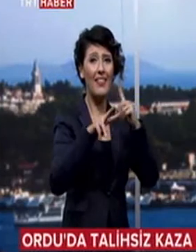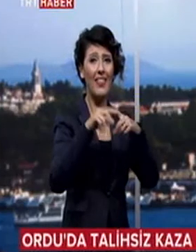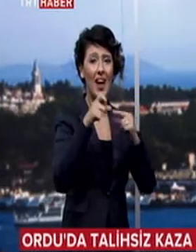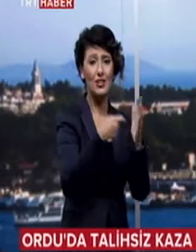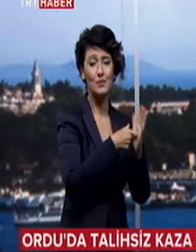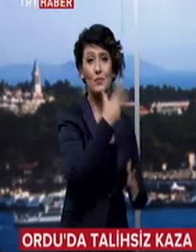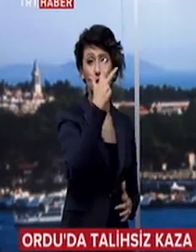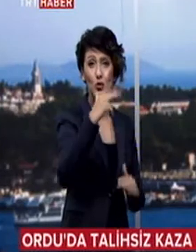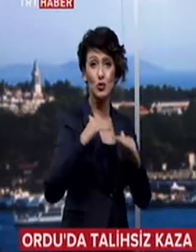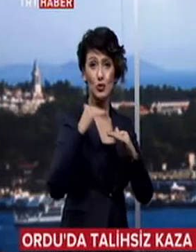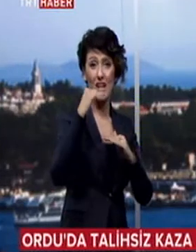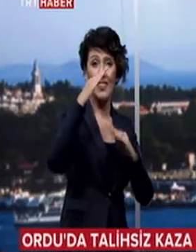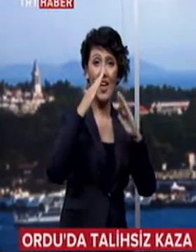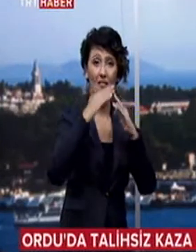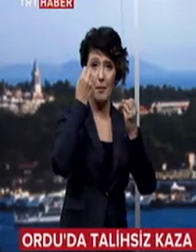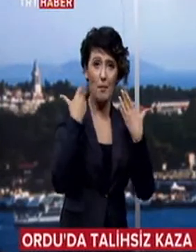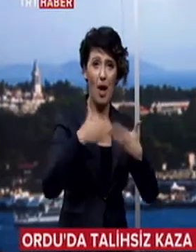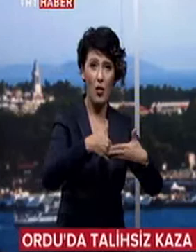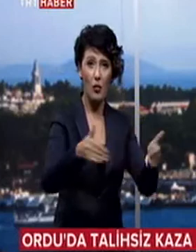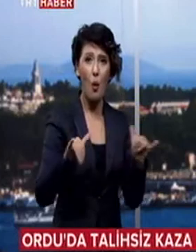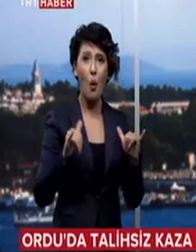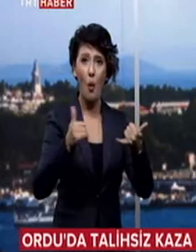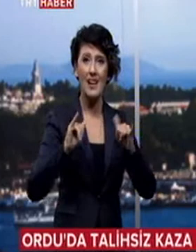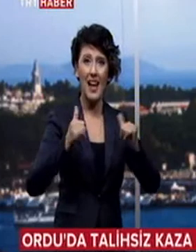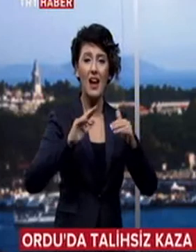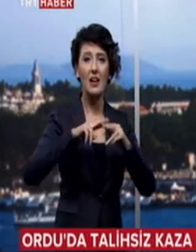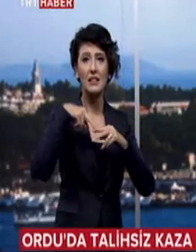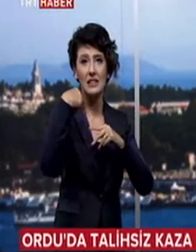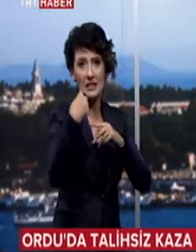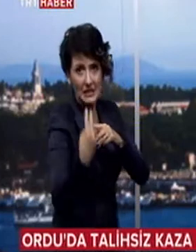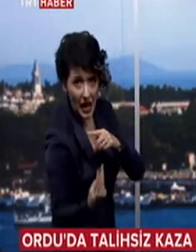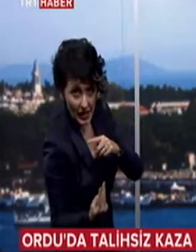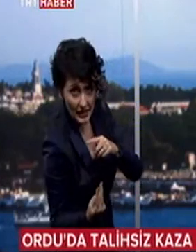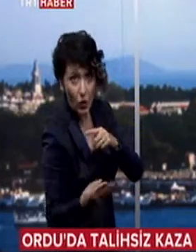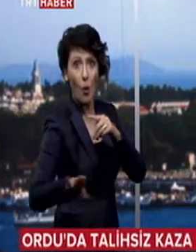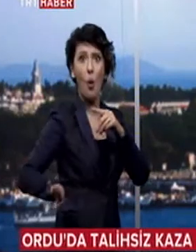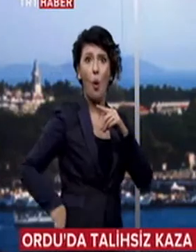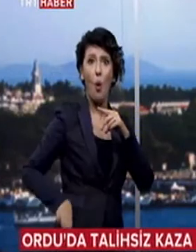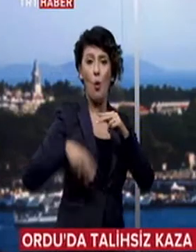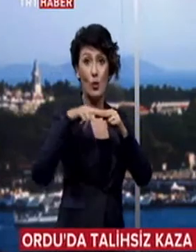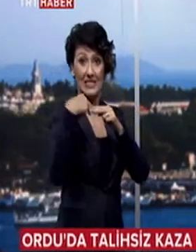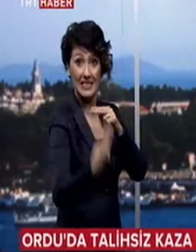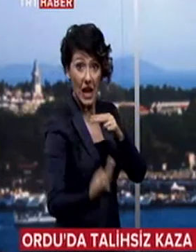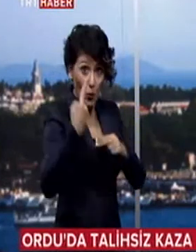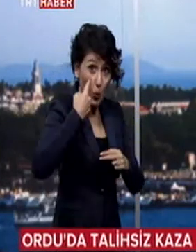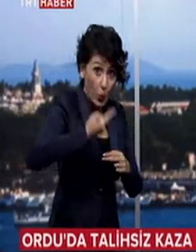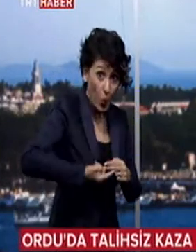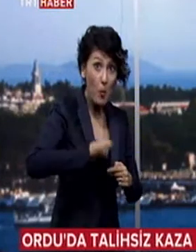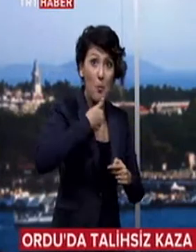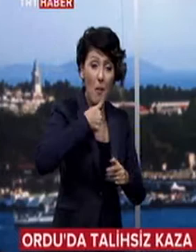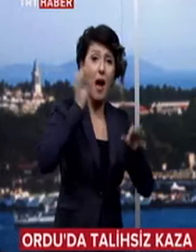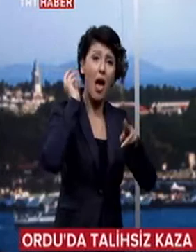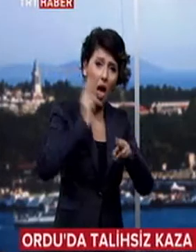Dikmetaş, 3. kattaki evinin balkonunda oynarken aşağı sarktı. Oğlunun sarktığını gören